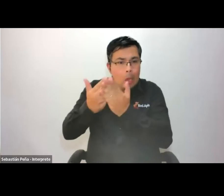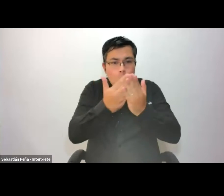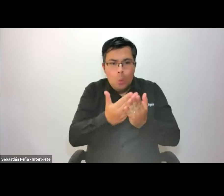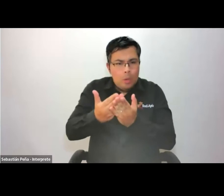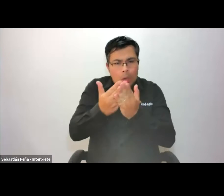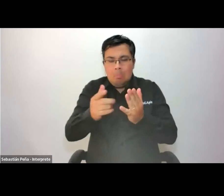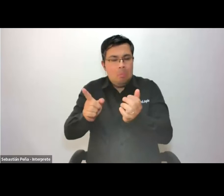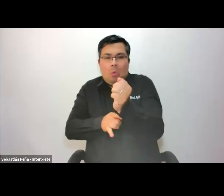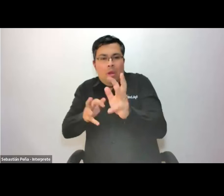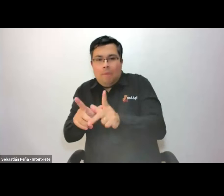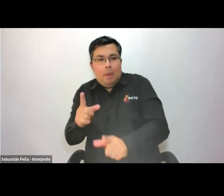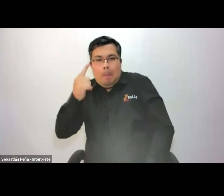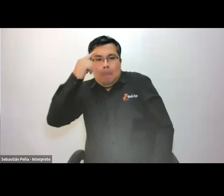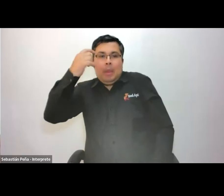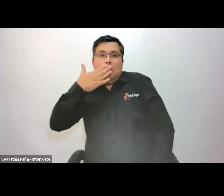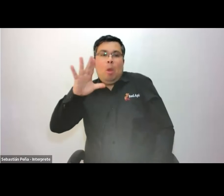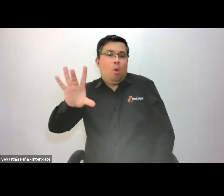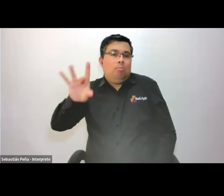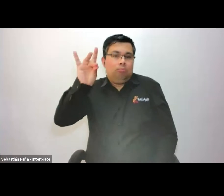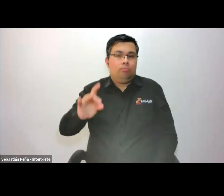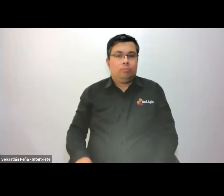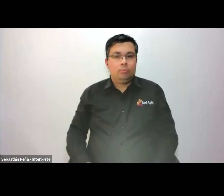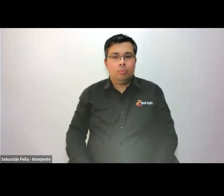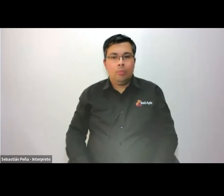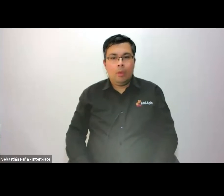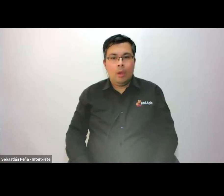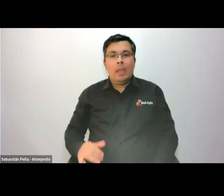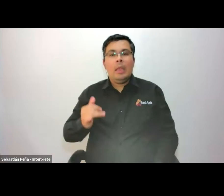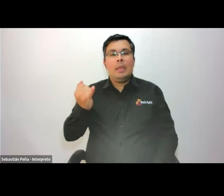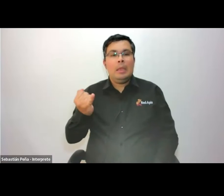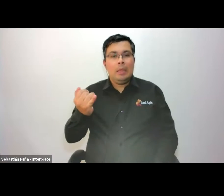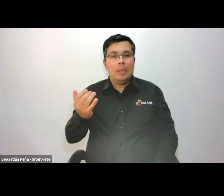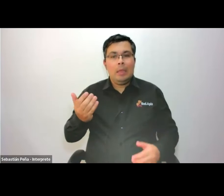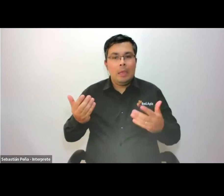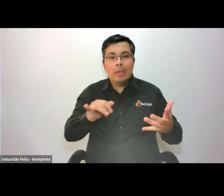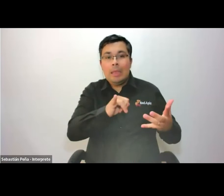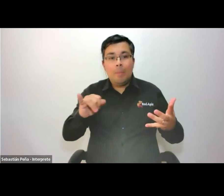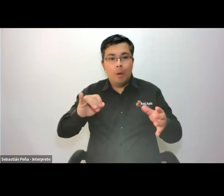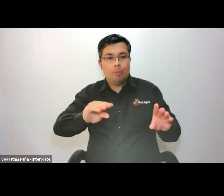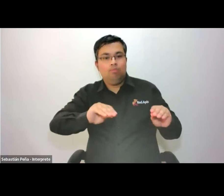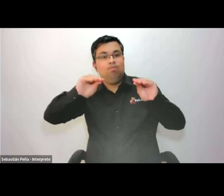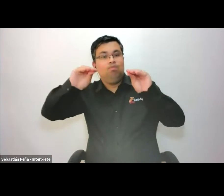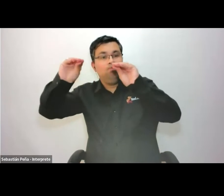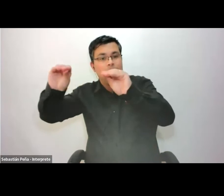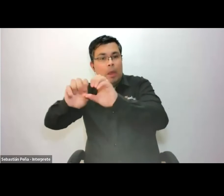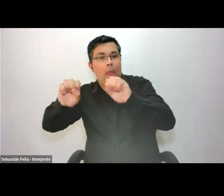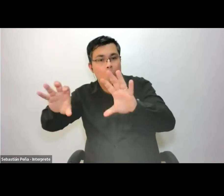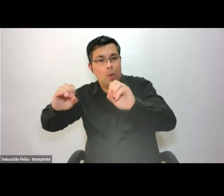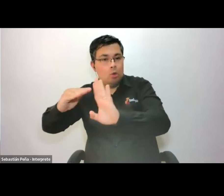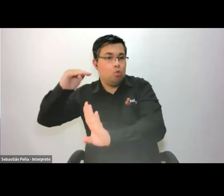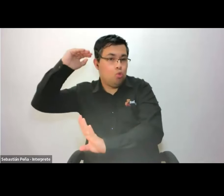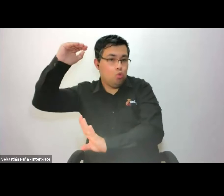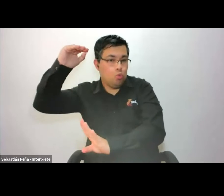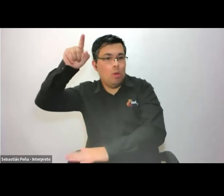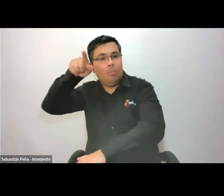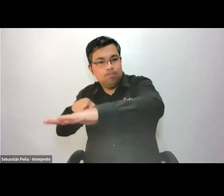escolar hasta la educación superior. Por lo tanto, yo creo que hay que poner un marco. Ahora viene Aarón y me puede contribuir en eso. Hay